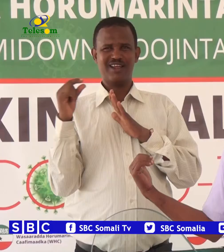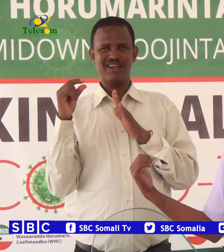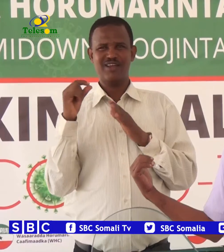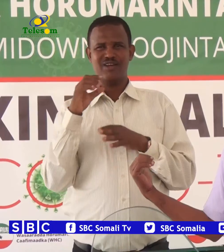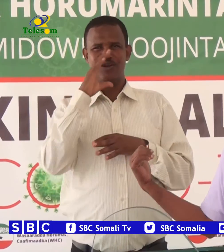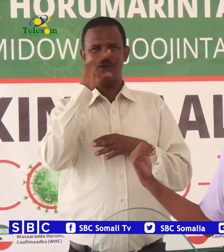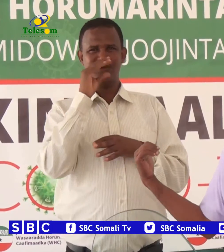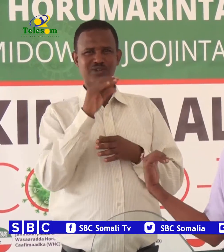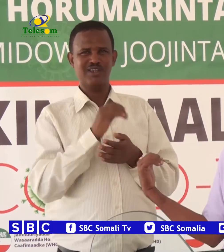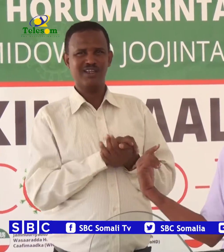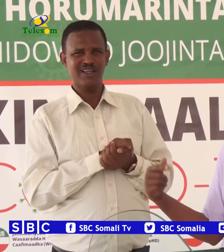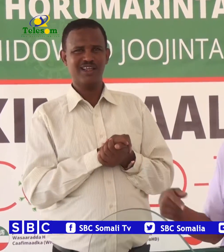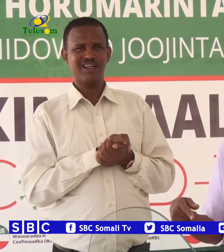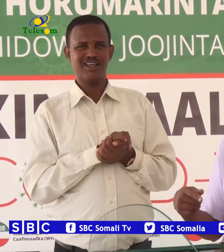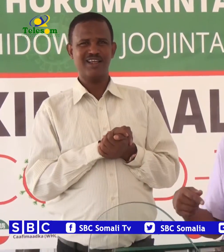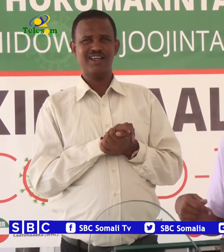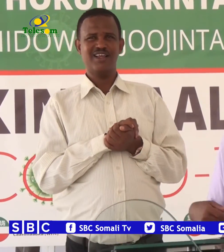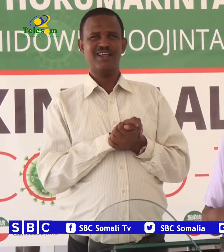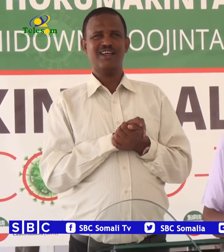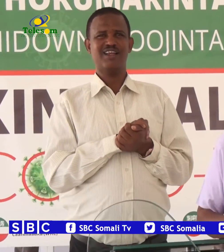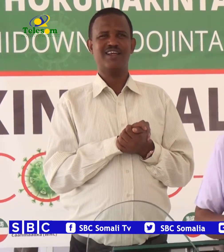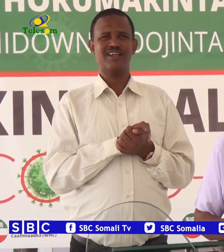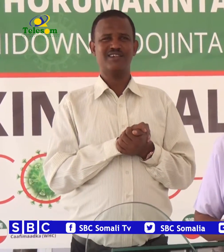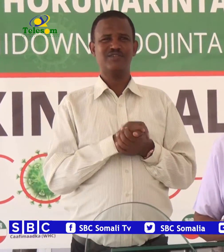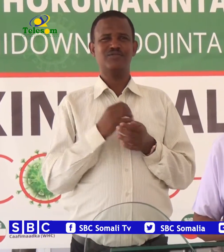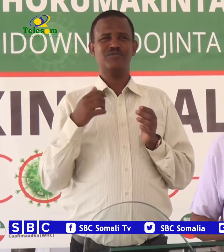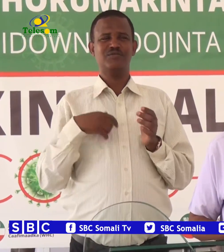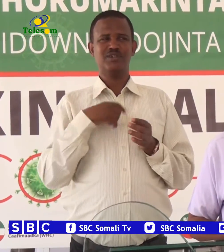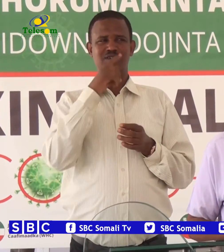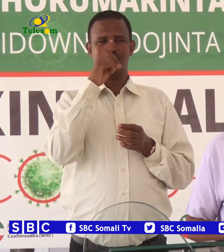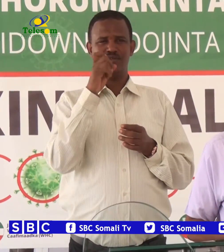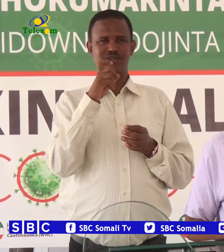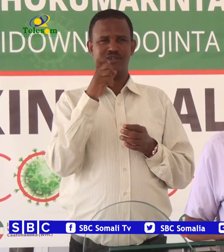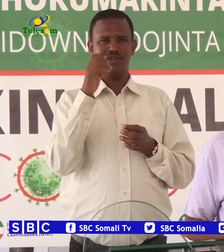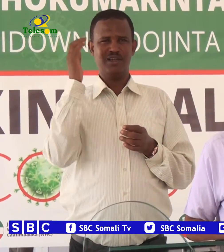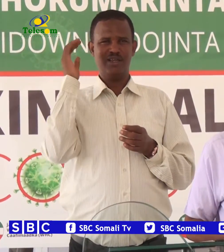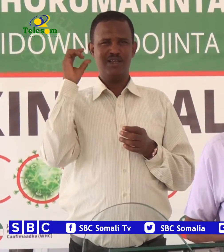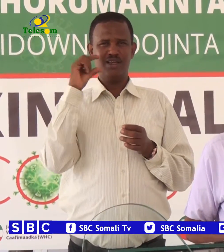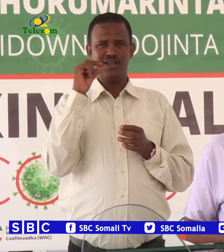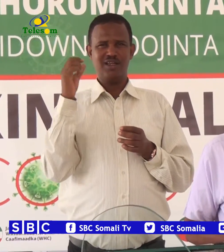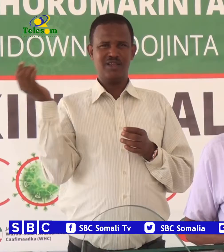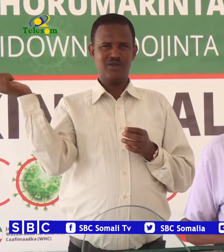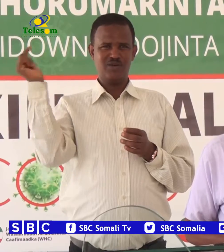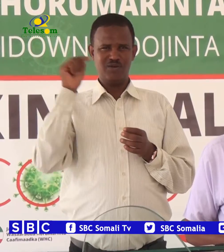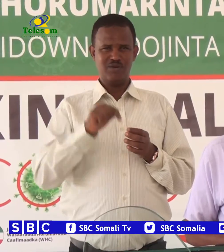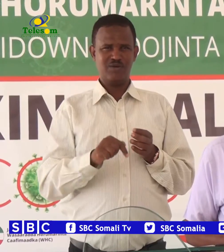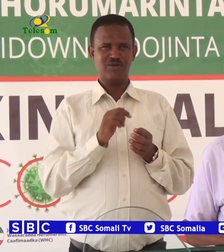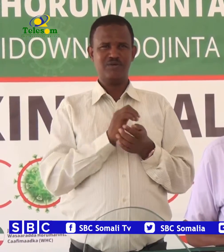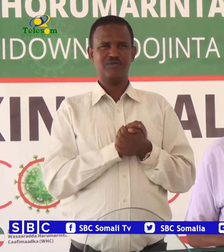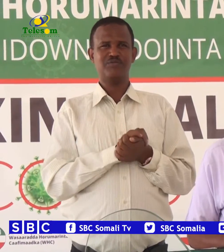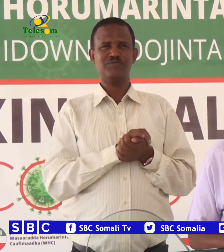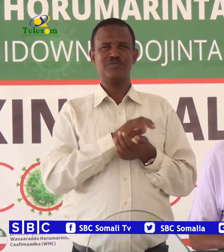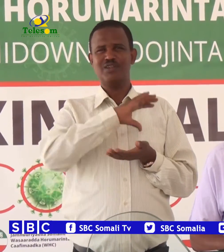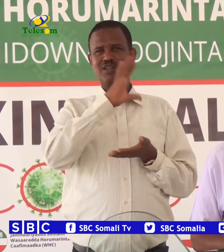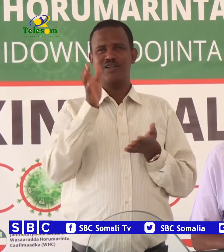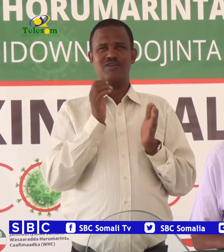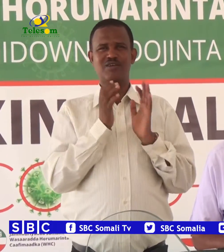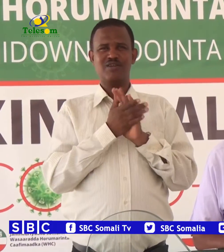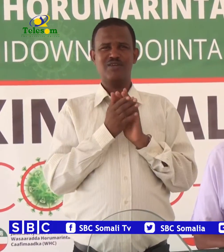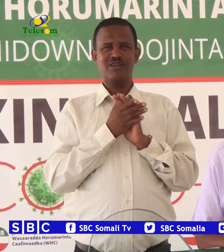siyo gahay su'aasha waban u yeed lahaa balkan istaad aan waxa weeye kuma dhicin hadalkii oo